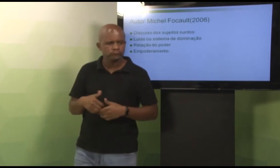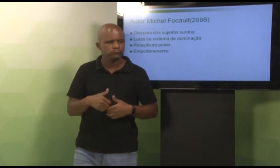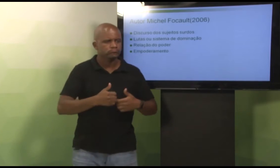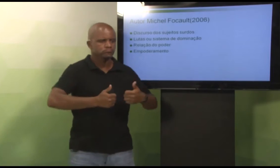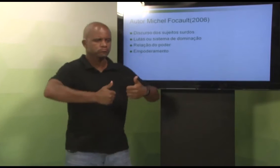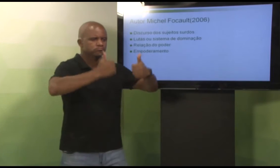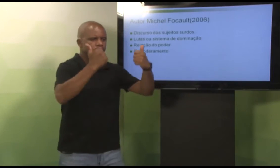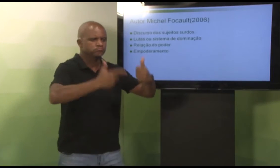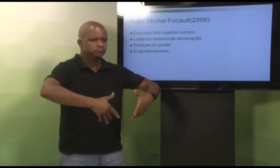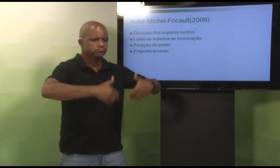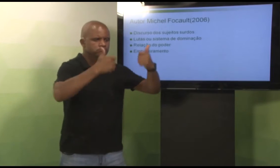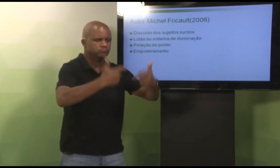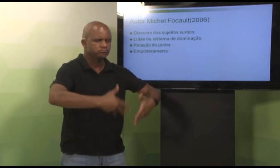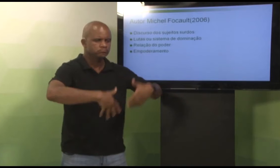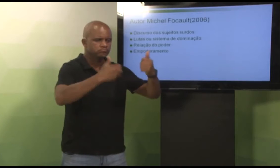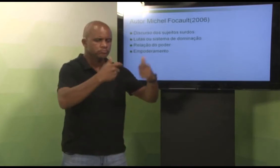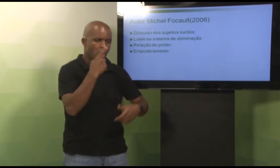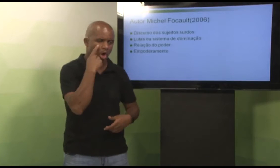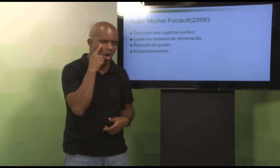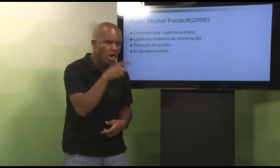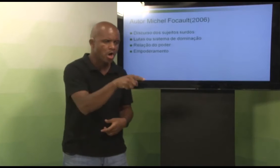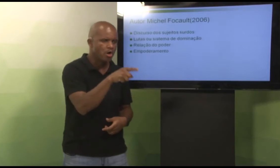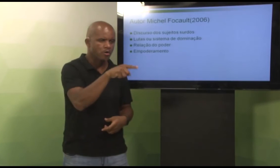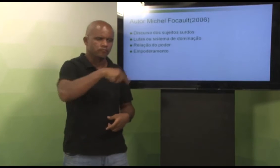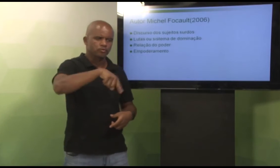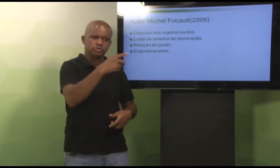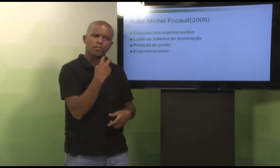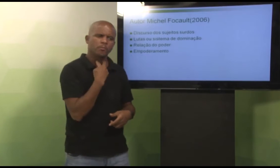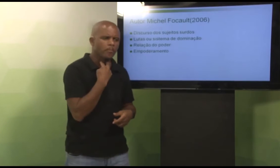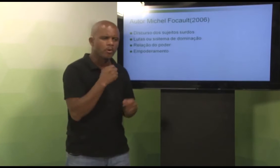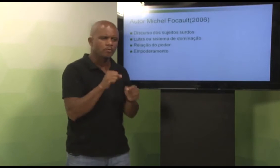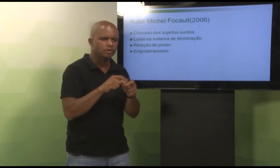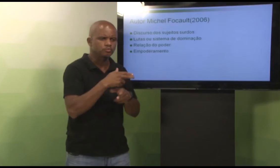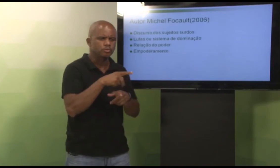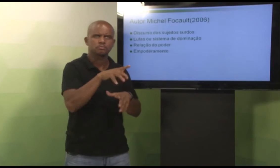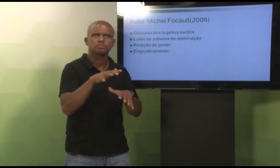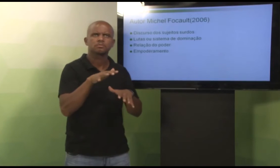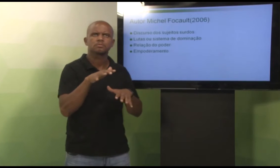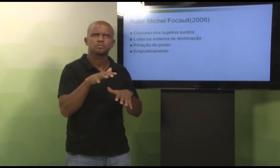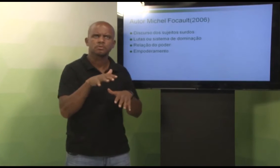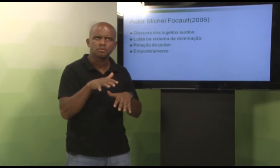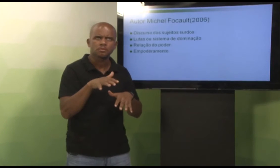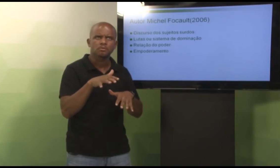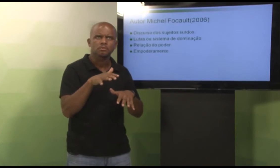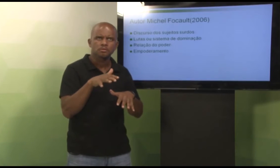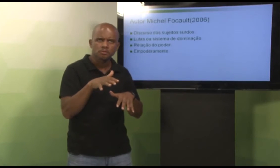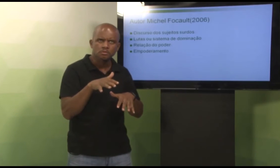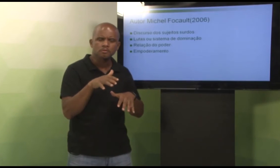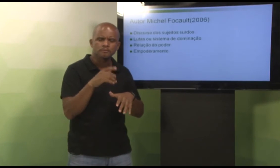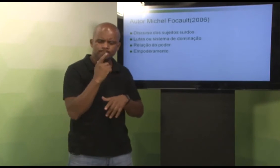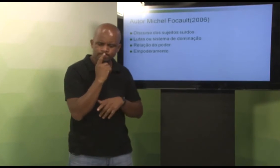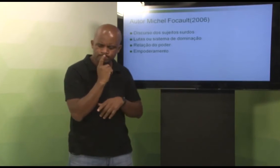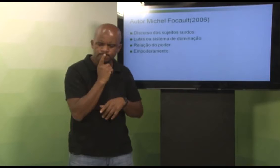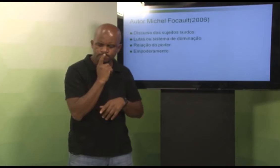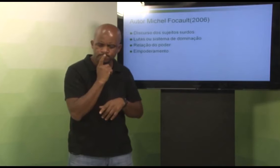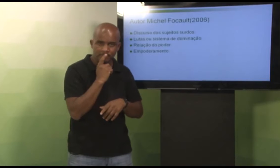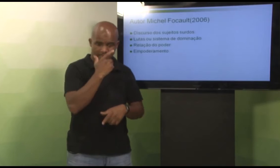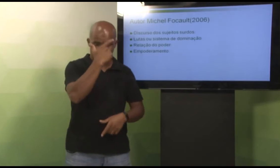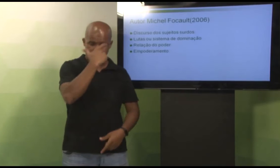não sabe, que não tem conhecimentos, eu vou passar essas informações para esse grupo. Vou falar, isso não pode